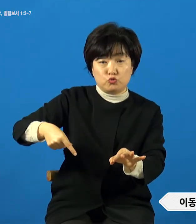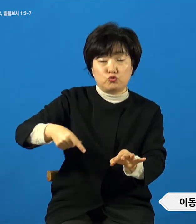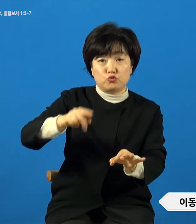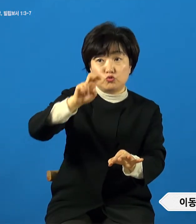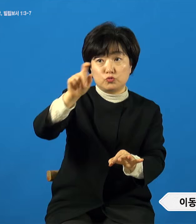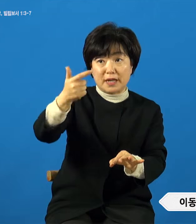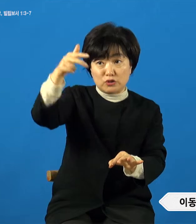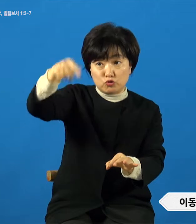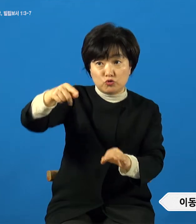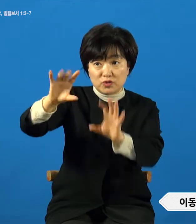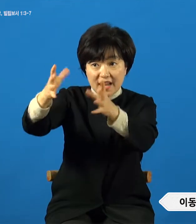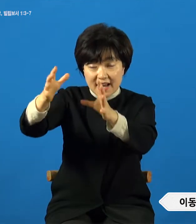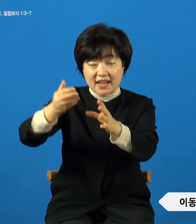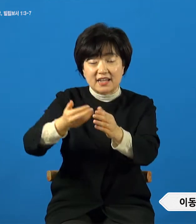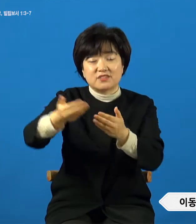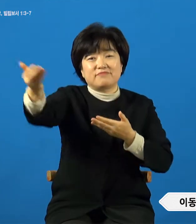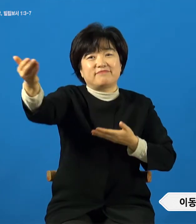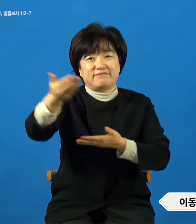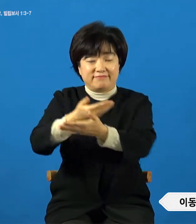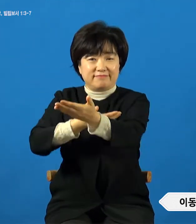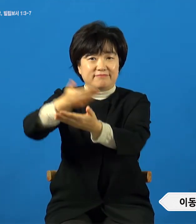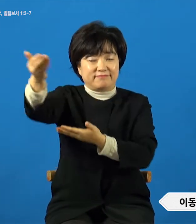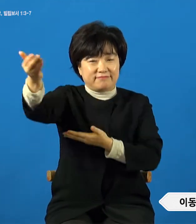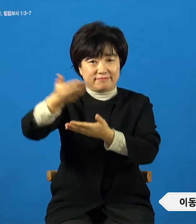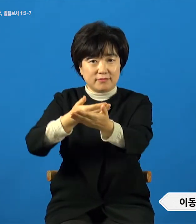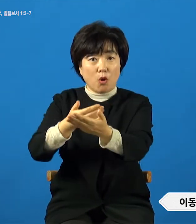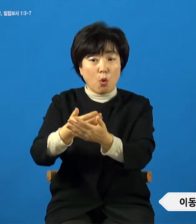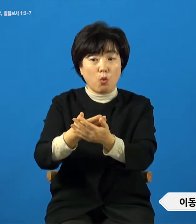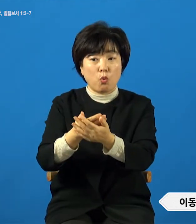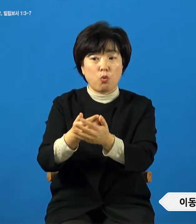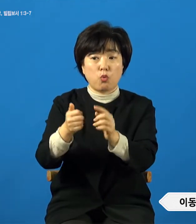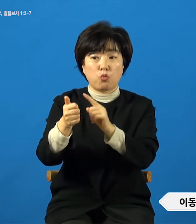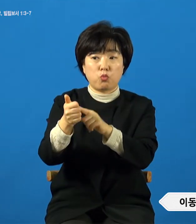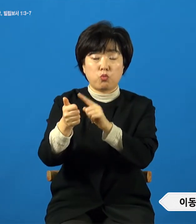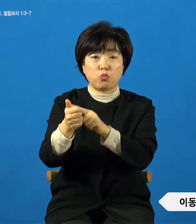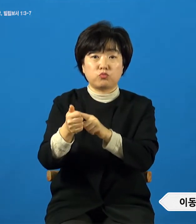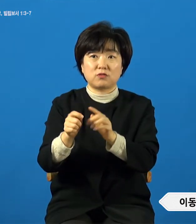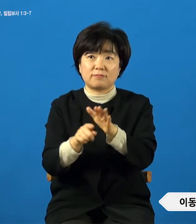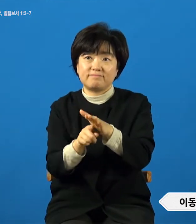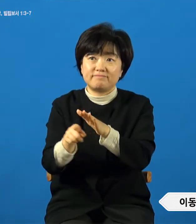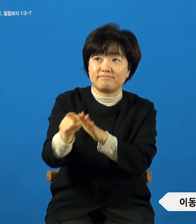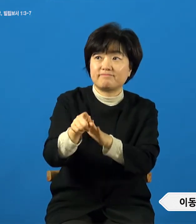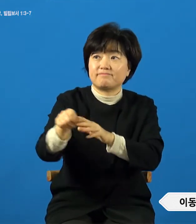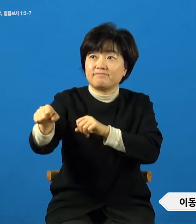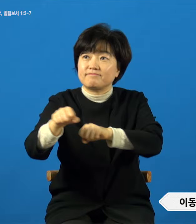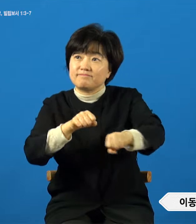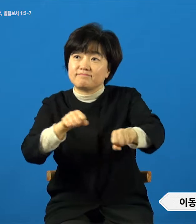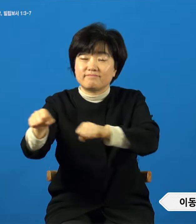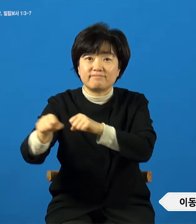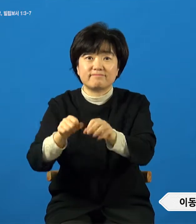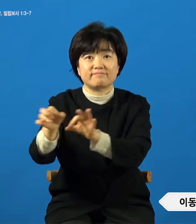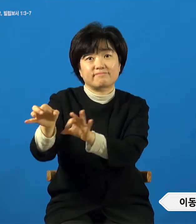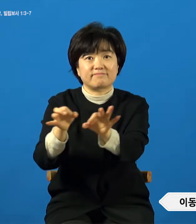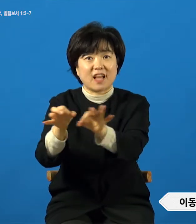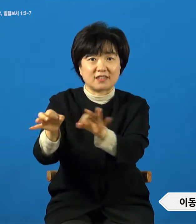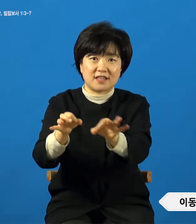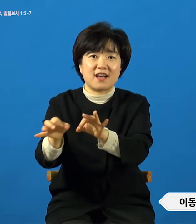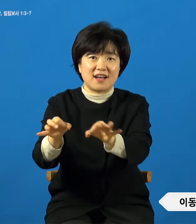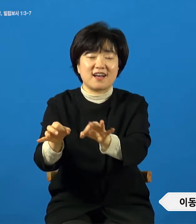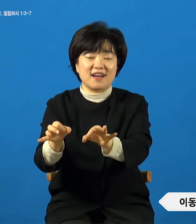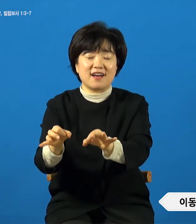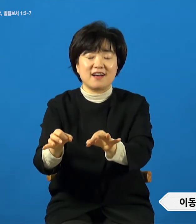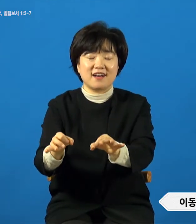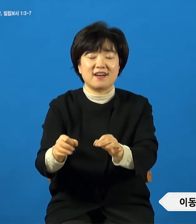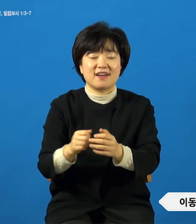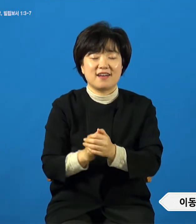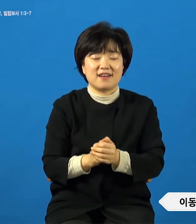상인이었습니다. 그러나 그 당시로는 매우 진취적인 사람이에요. 외국에 나가서 장사할 때는 아주 진취적인 그런